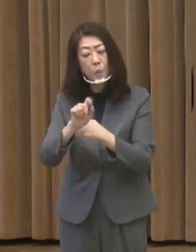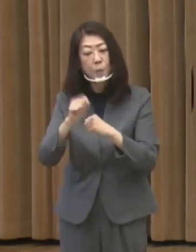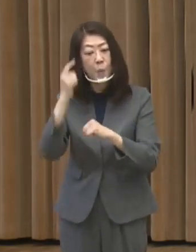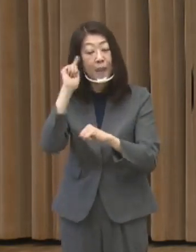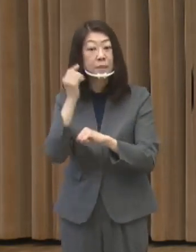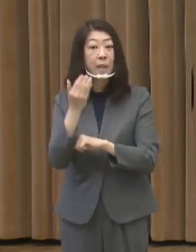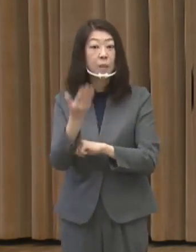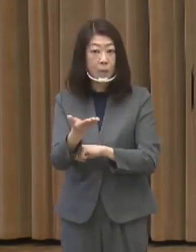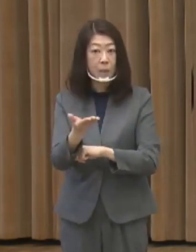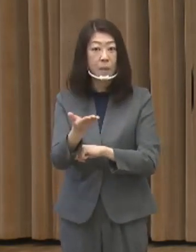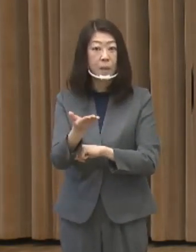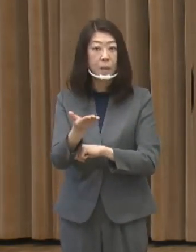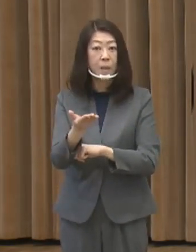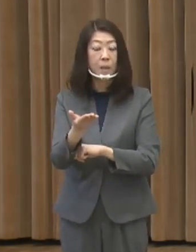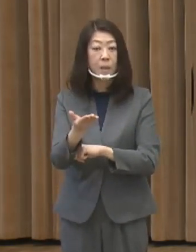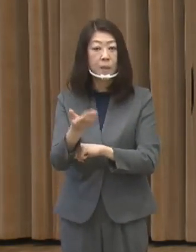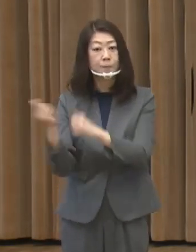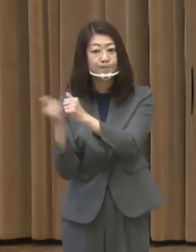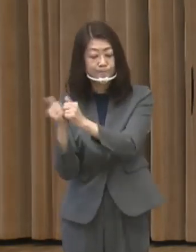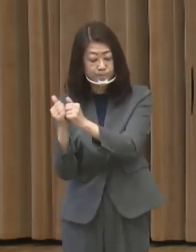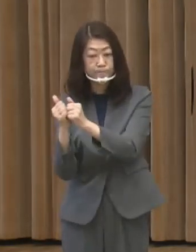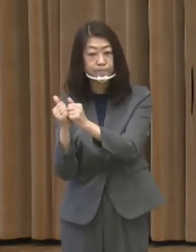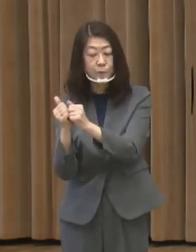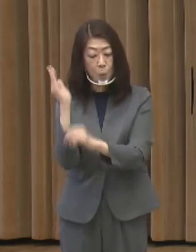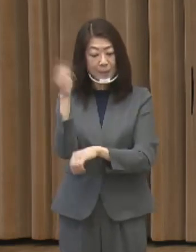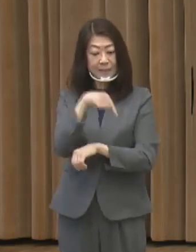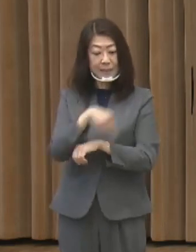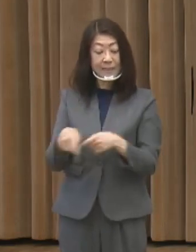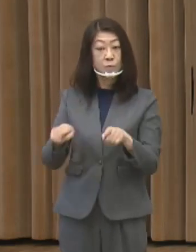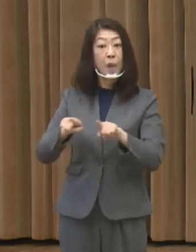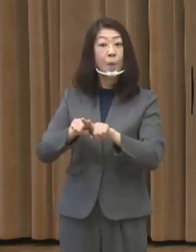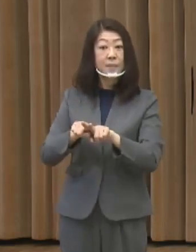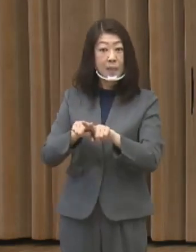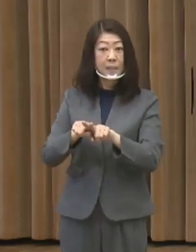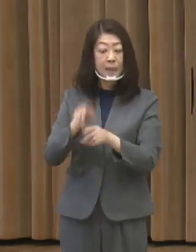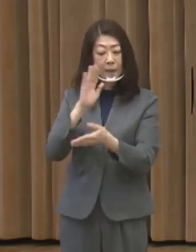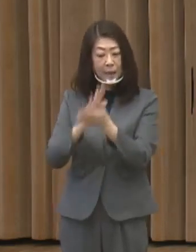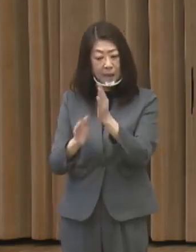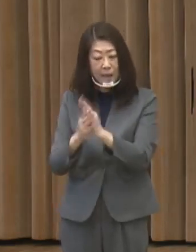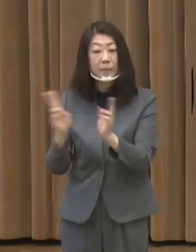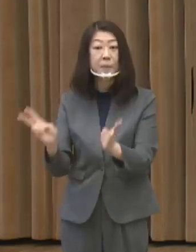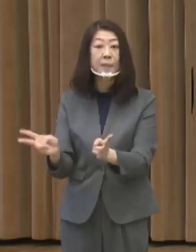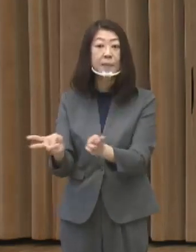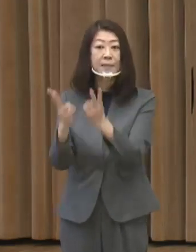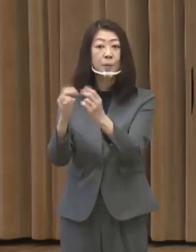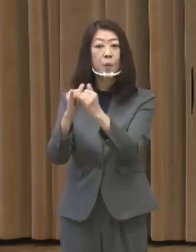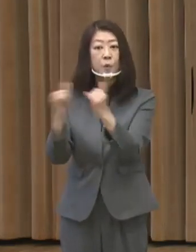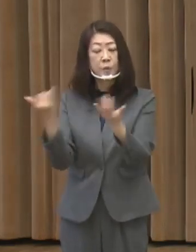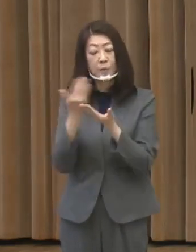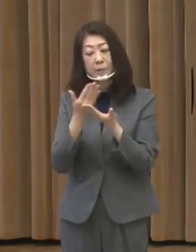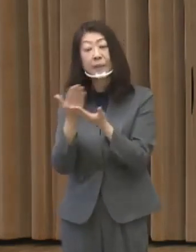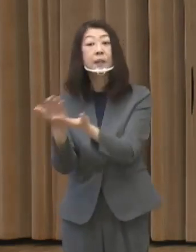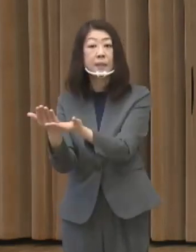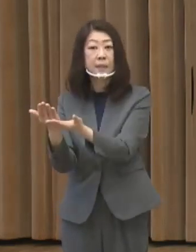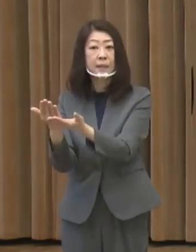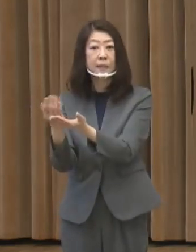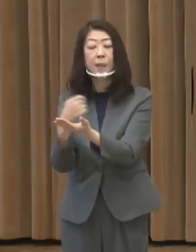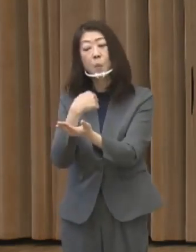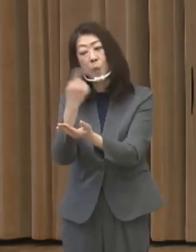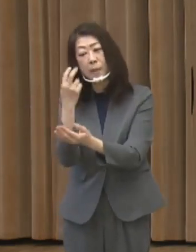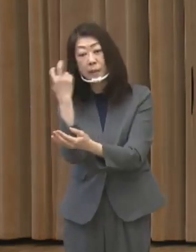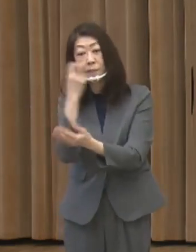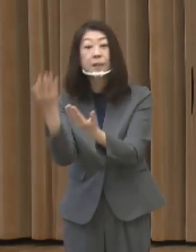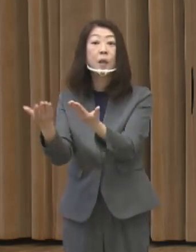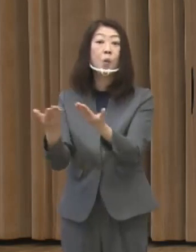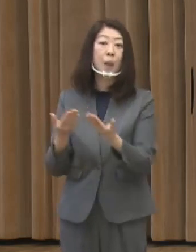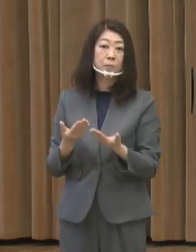、そしてその上で政策と合わせてこれを再び専門家の皆様にお諮りをさせていただいて、そして仮